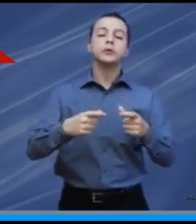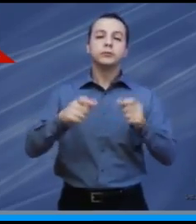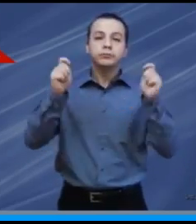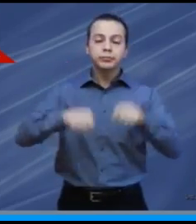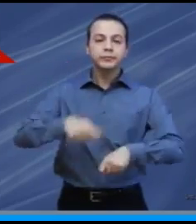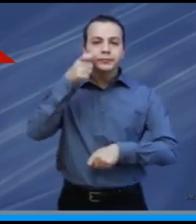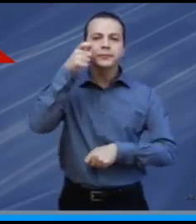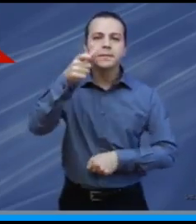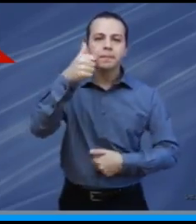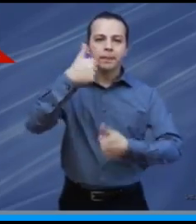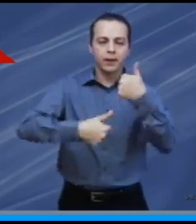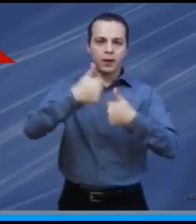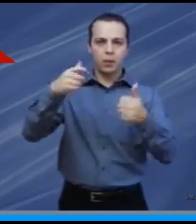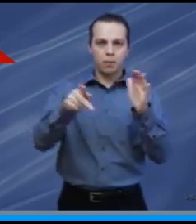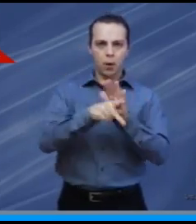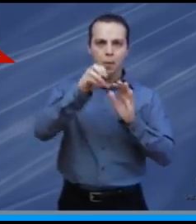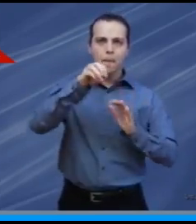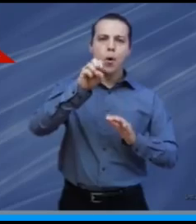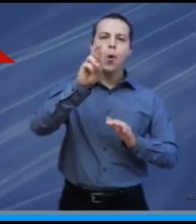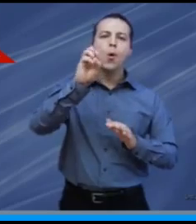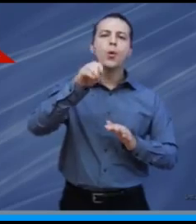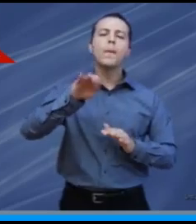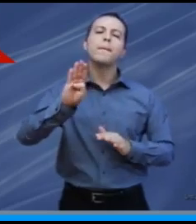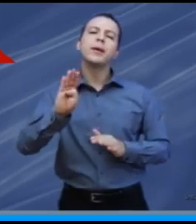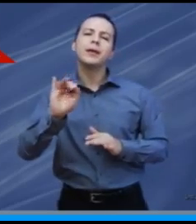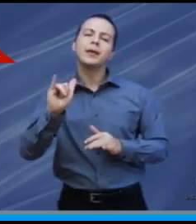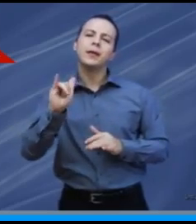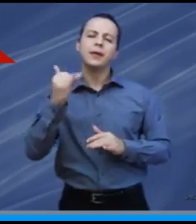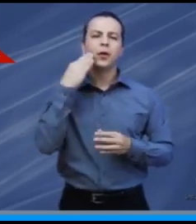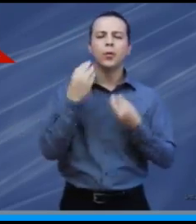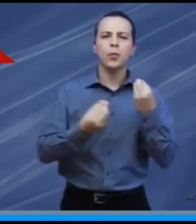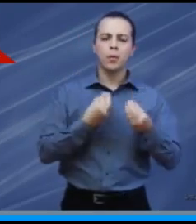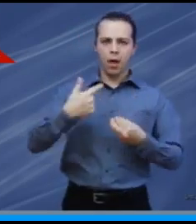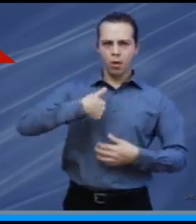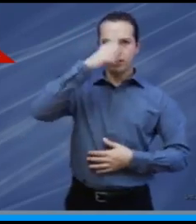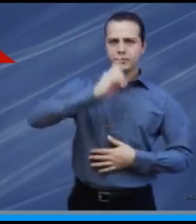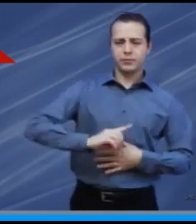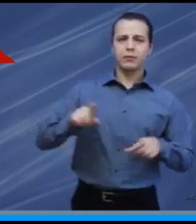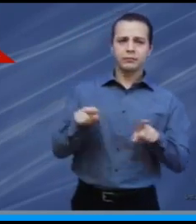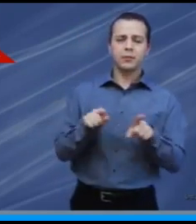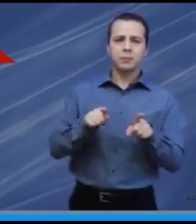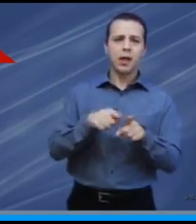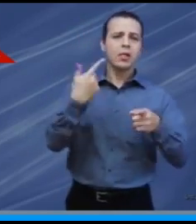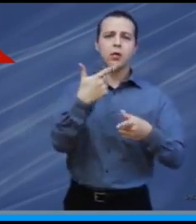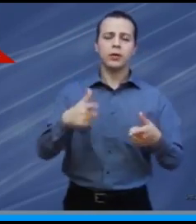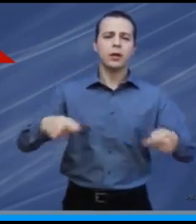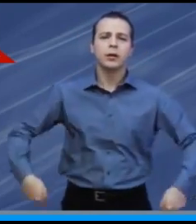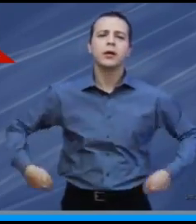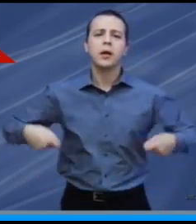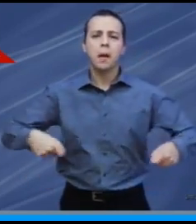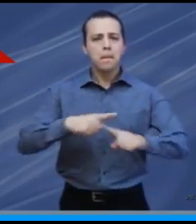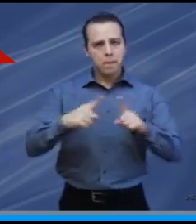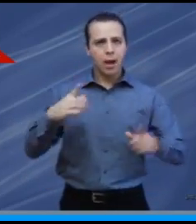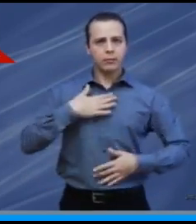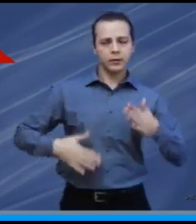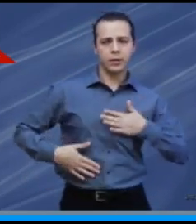setores estavam disponíveis para pessoas com deficiência no estado do Morumbi. E se um deficiente, que como eu, diz ele, não utiliza cadeira de rodas, poderia ter